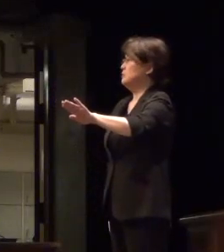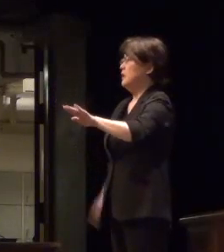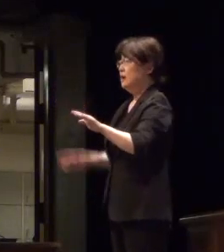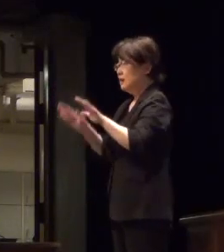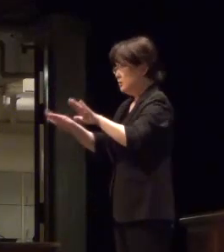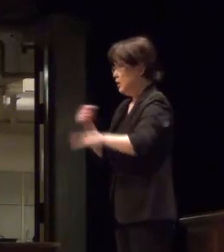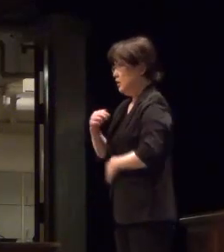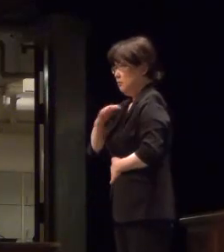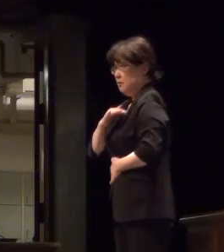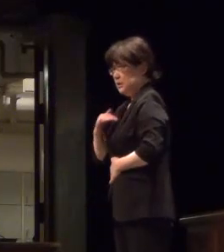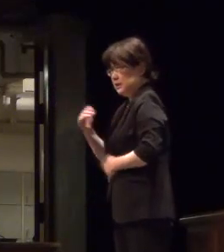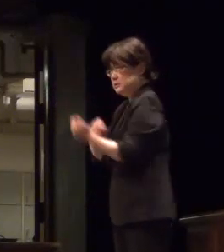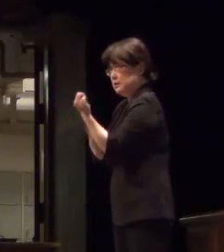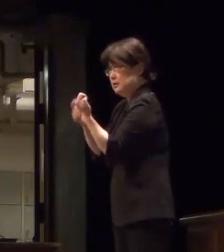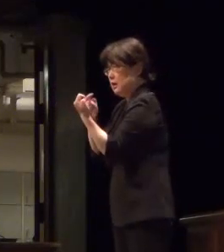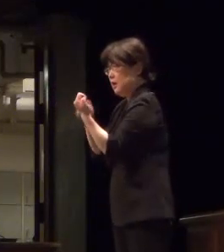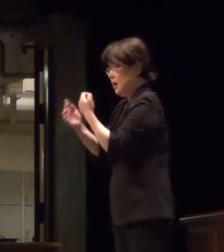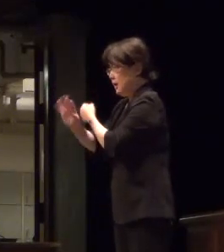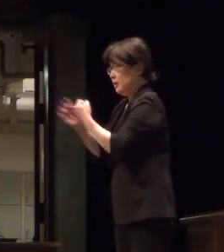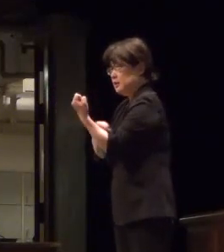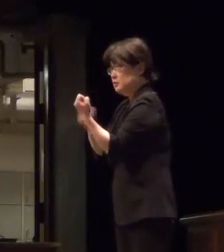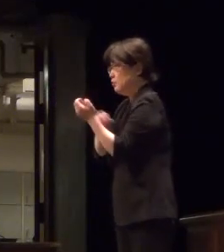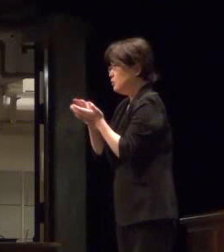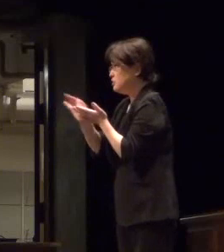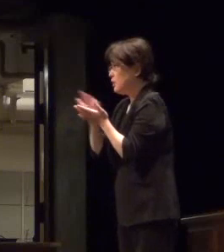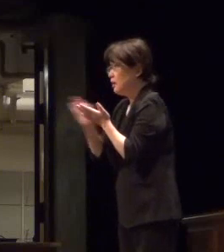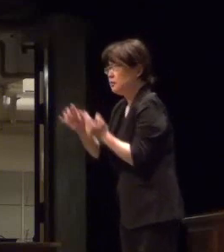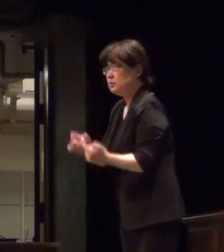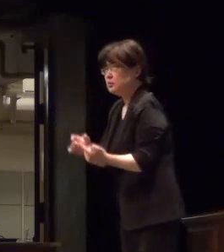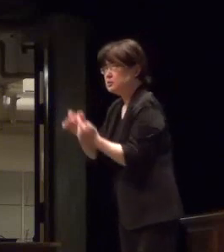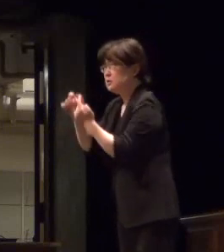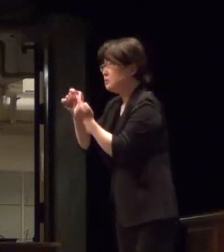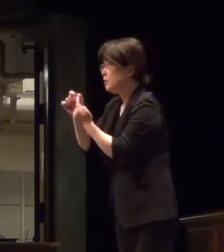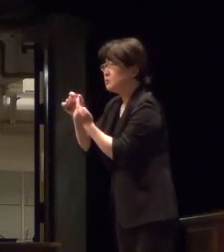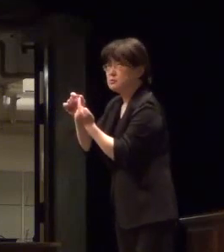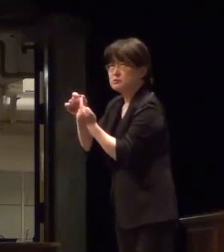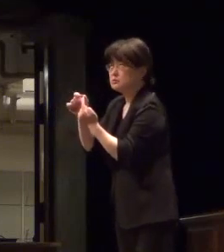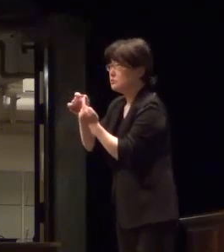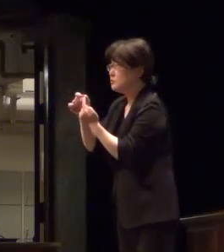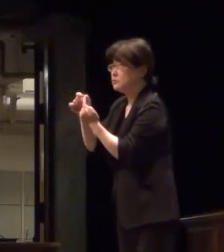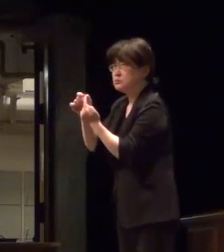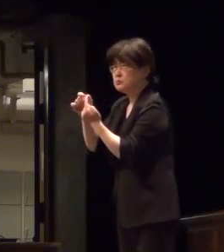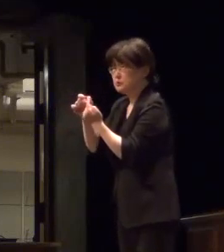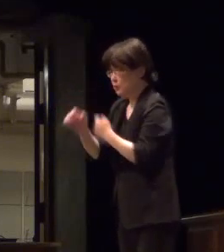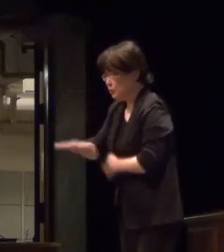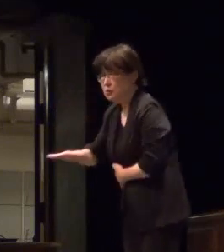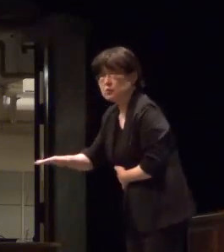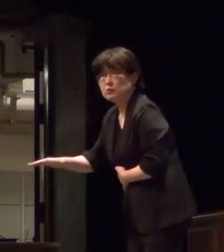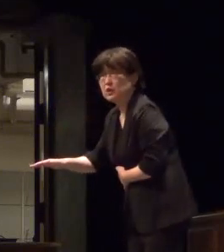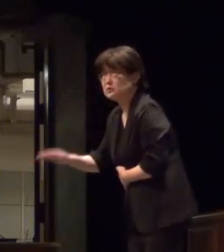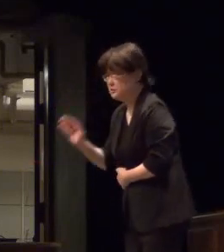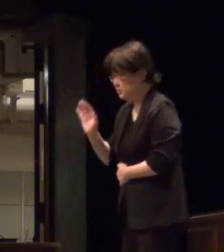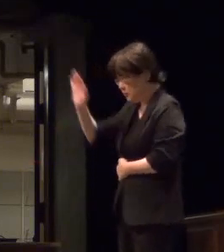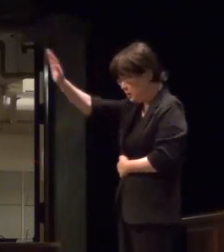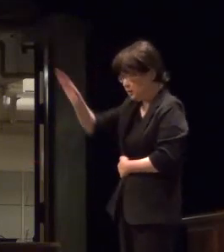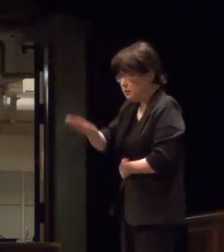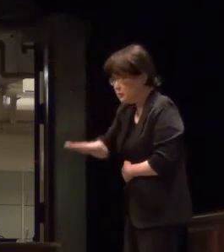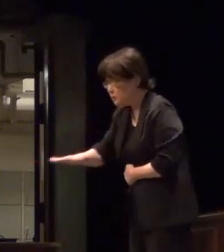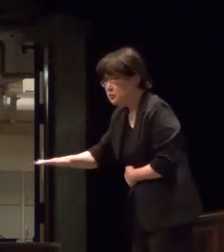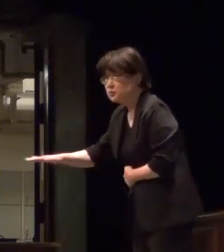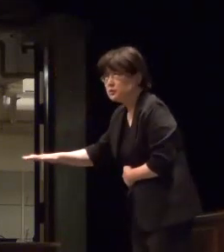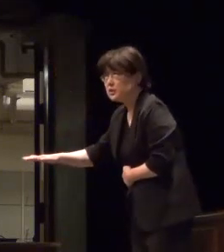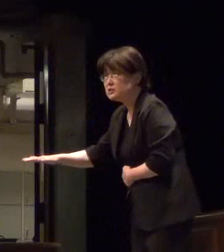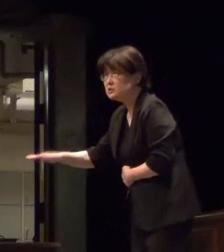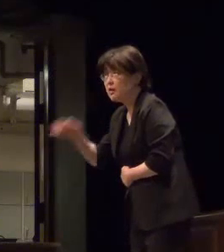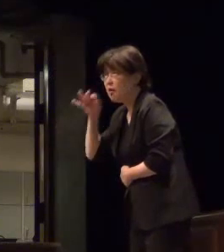私たちが原子力を選択するということに何の決定権も持たない子どもたち、未来の子どもたちが毒